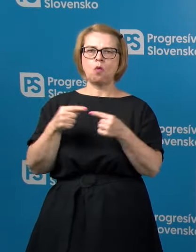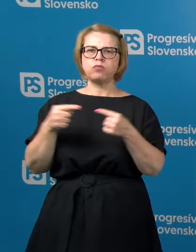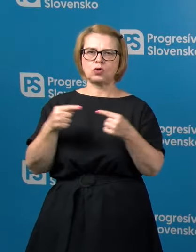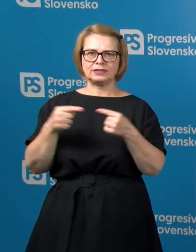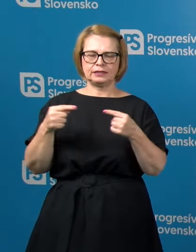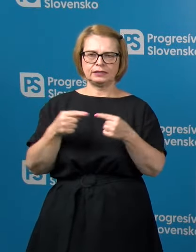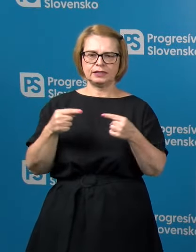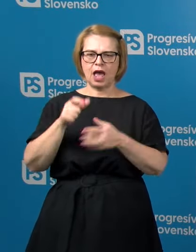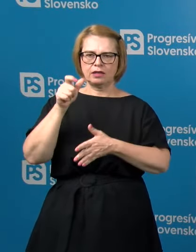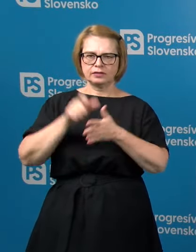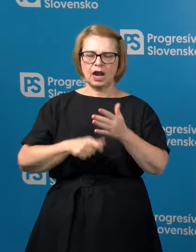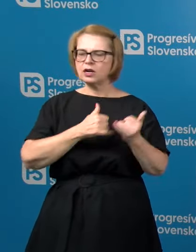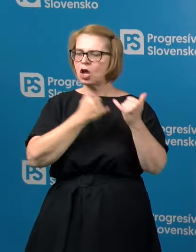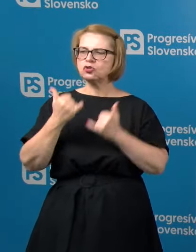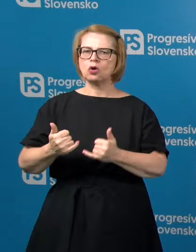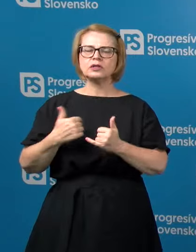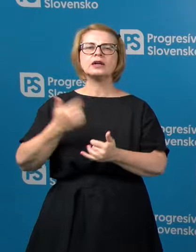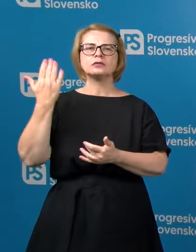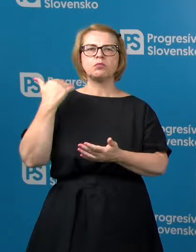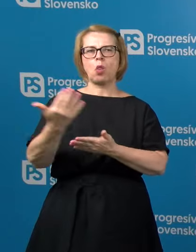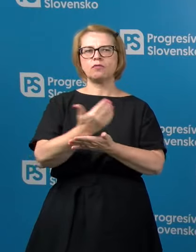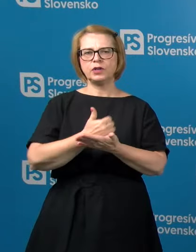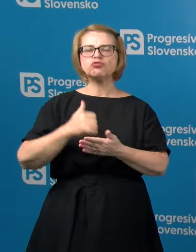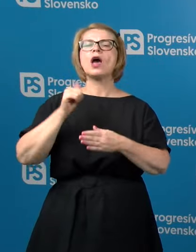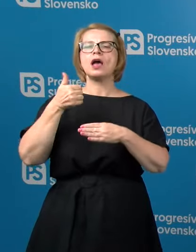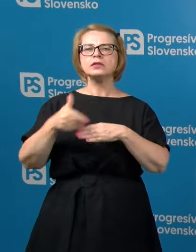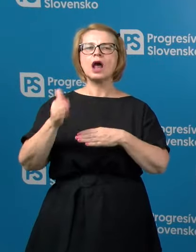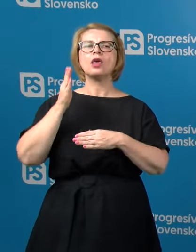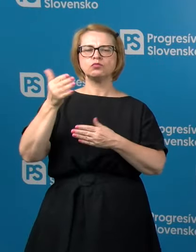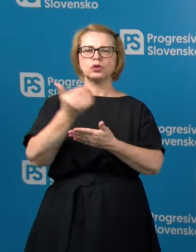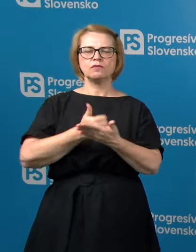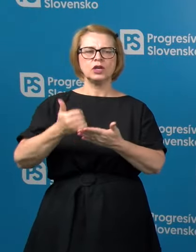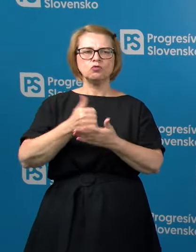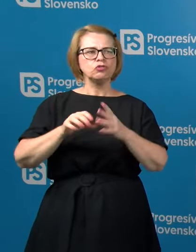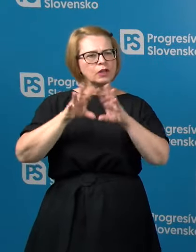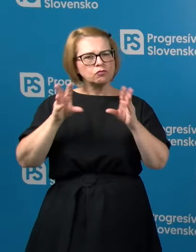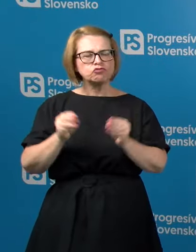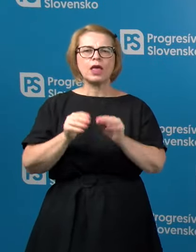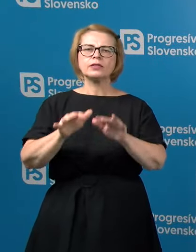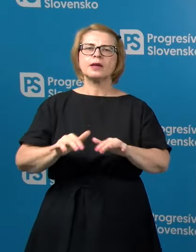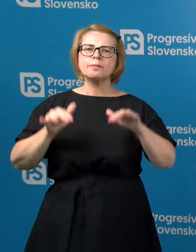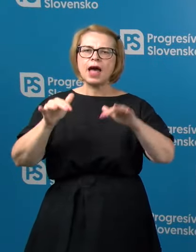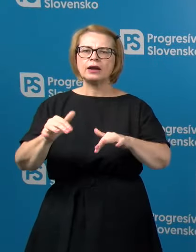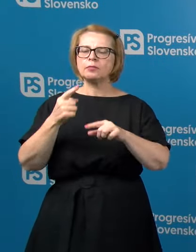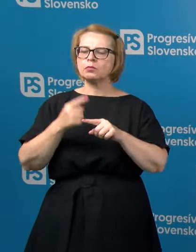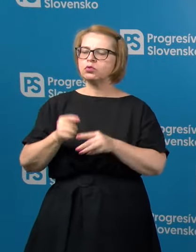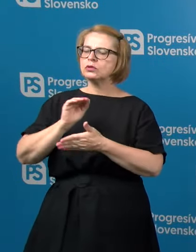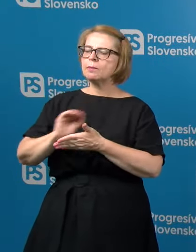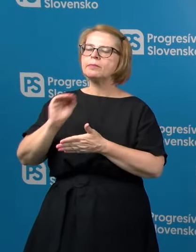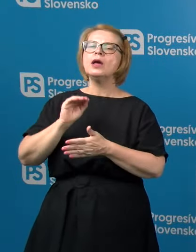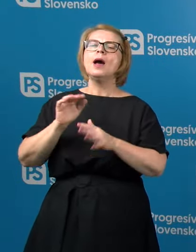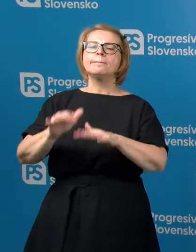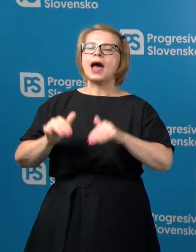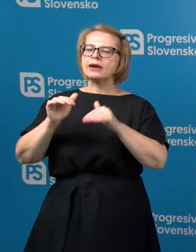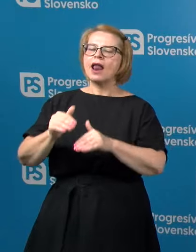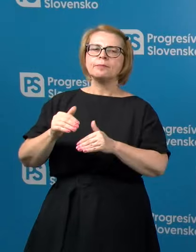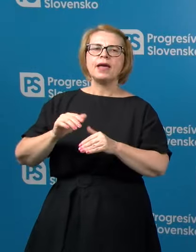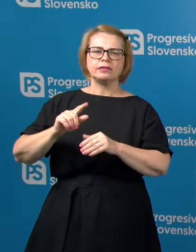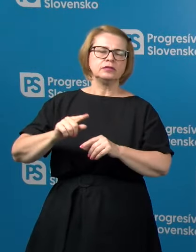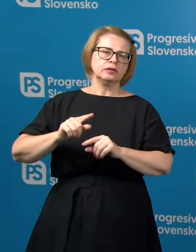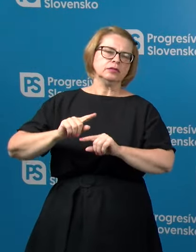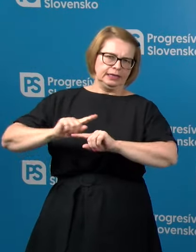sme doteraz využili a budeme aj naďalej využívať všetky parlamentné aj mimoparlamentné nástroje, ktoré máme